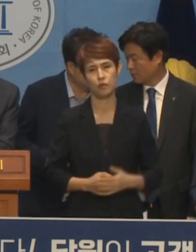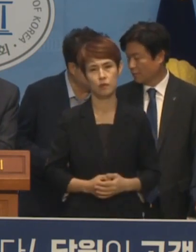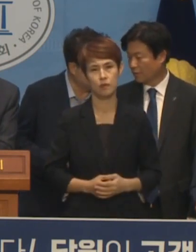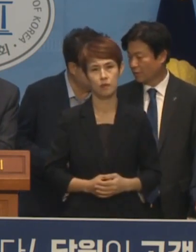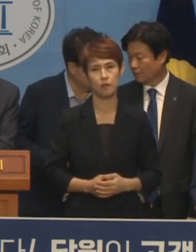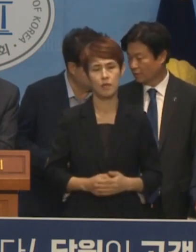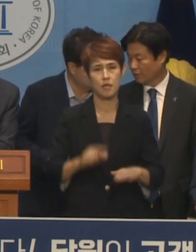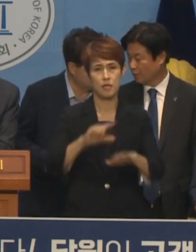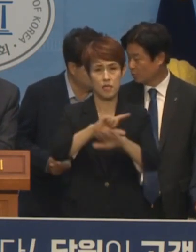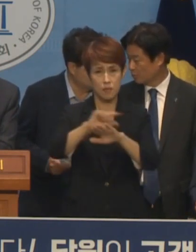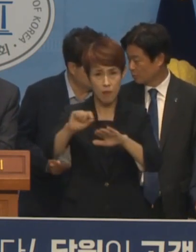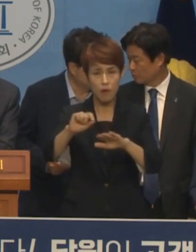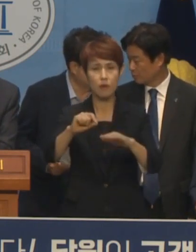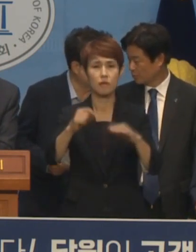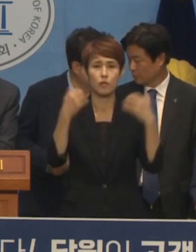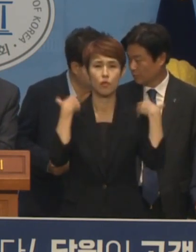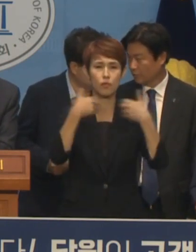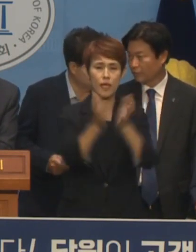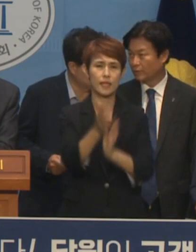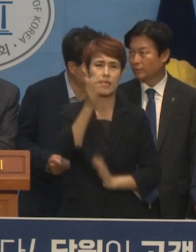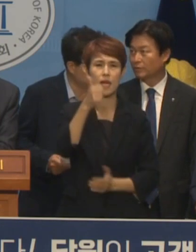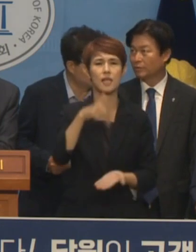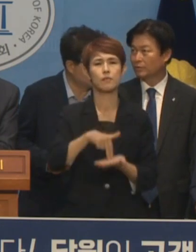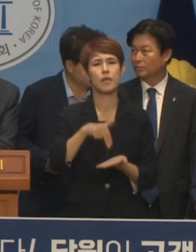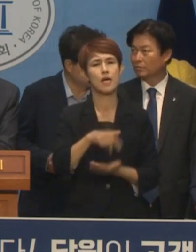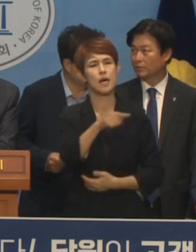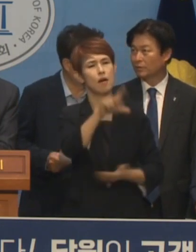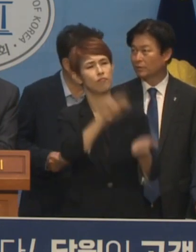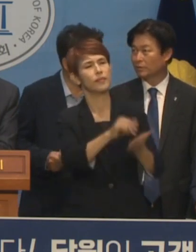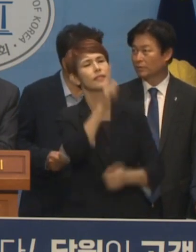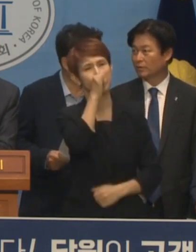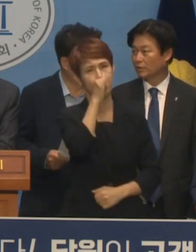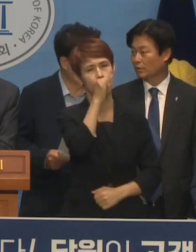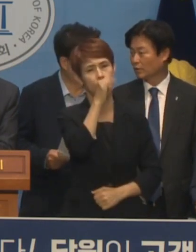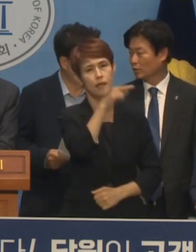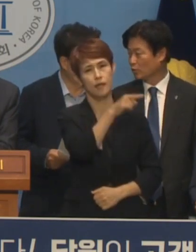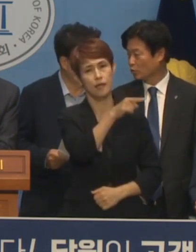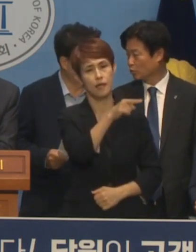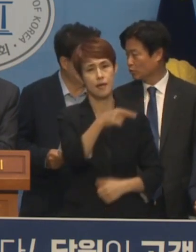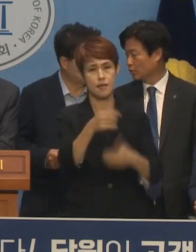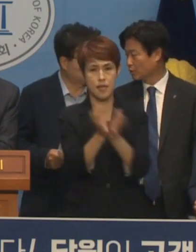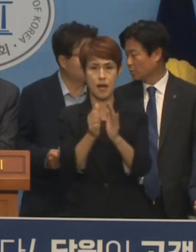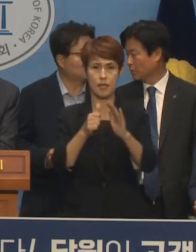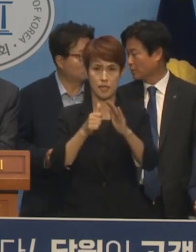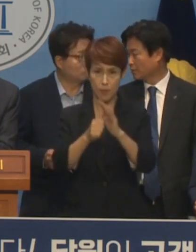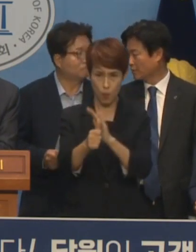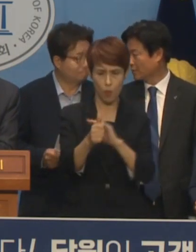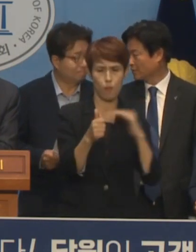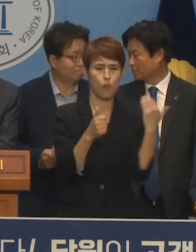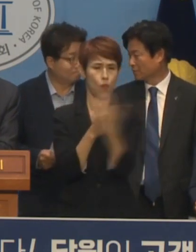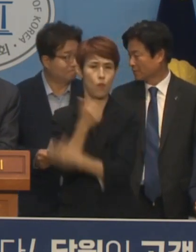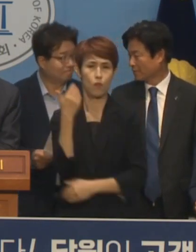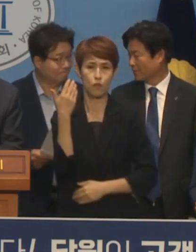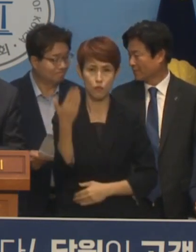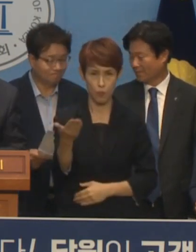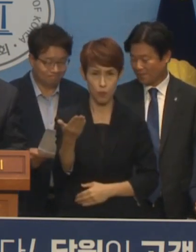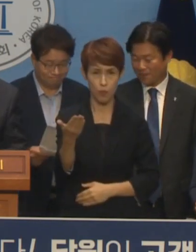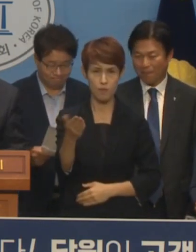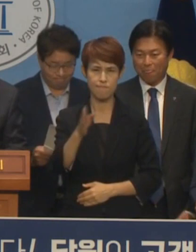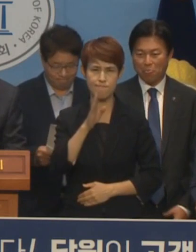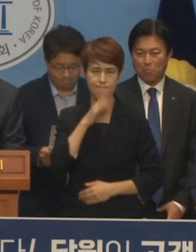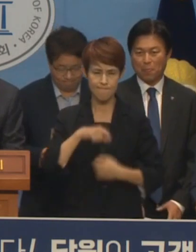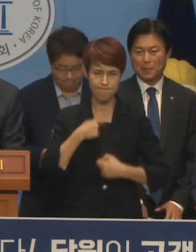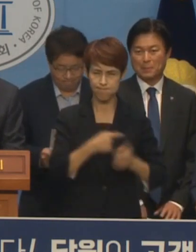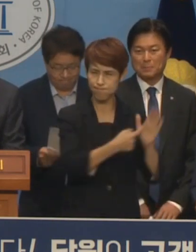지방정부 단체장으로서 이에 대한 맹점을 지적하고 당대표를 보호하고 진실을 알리는